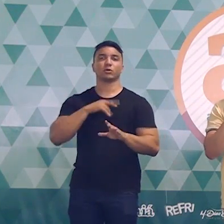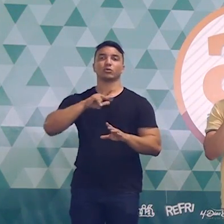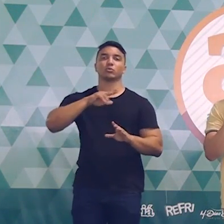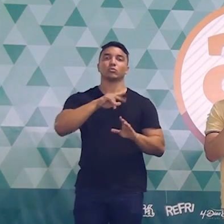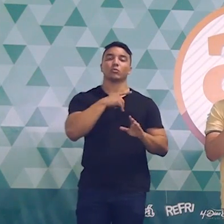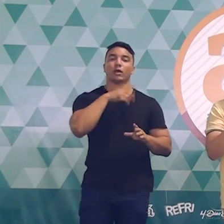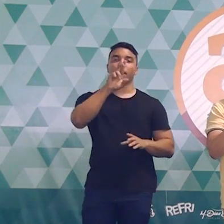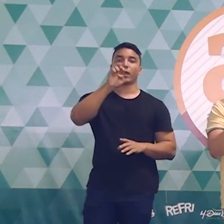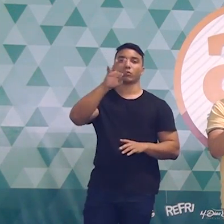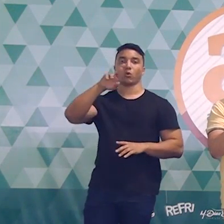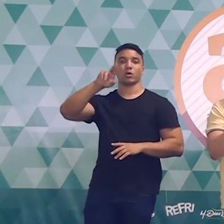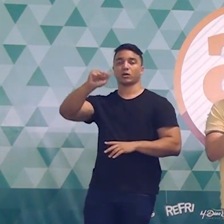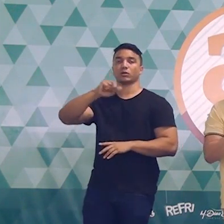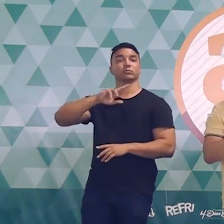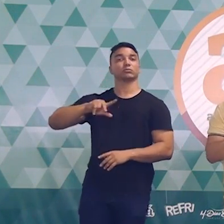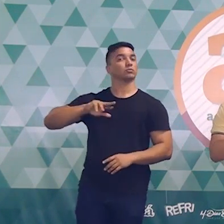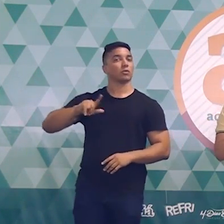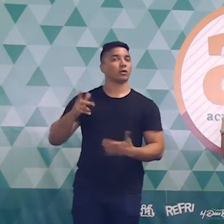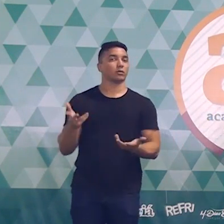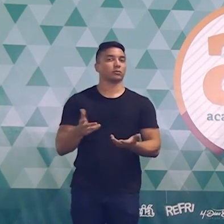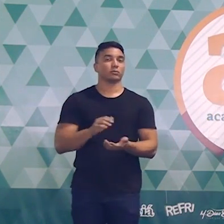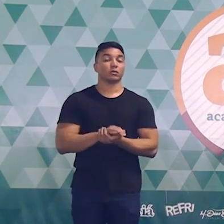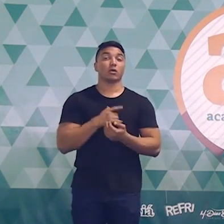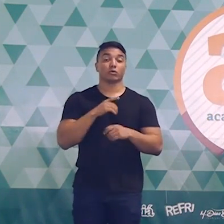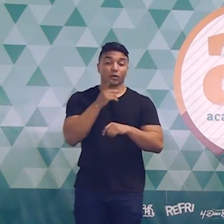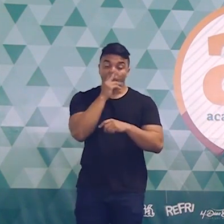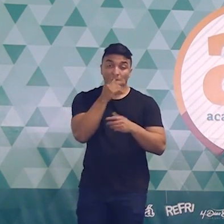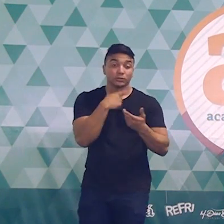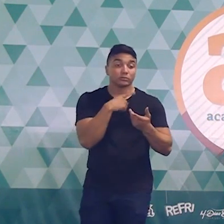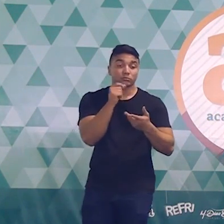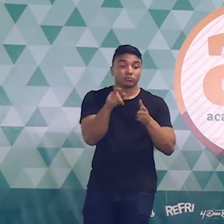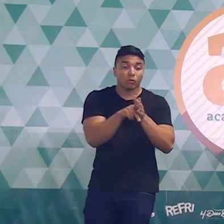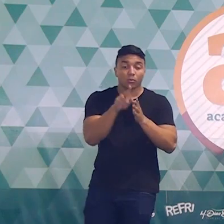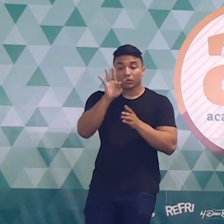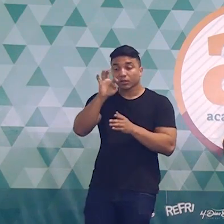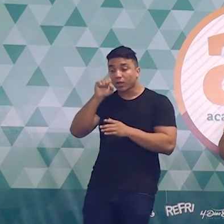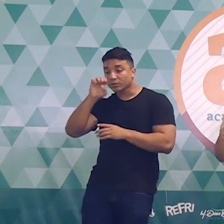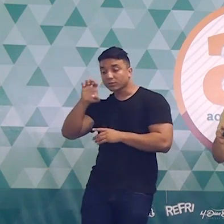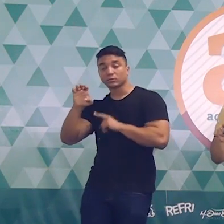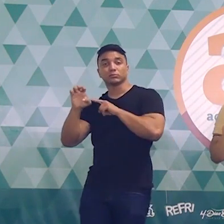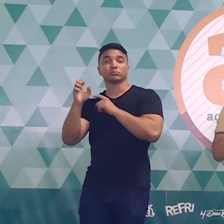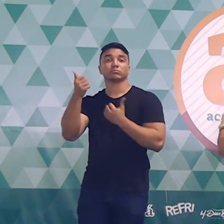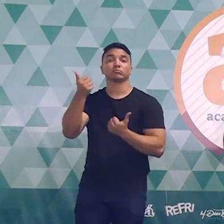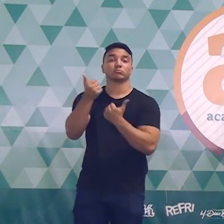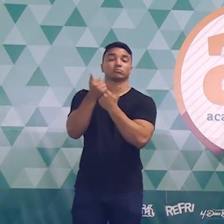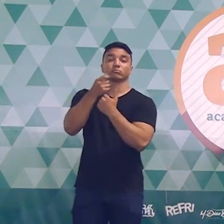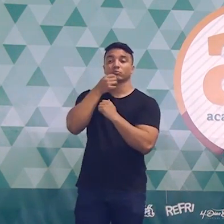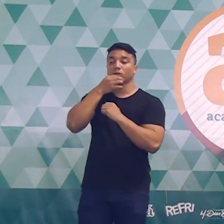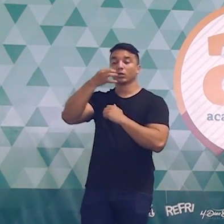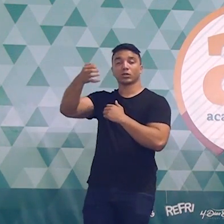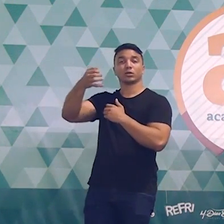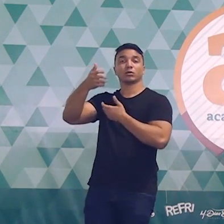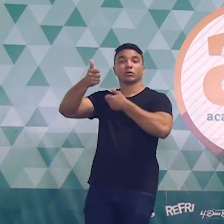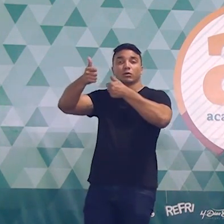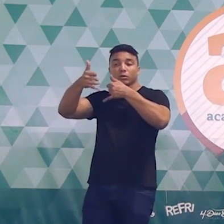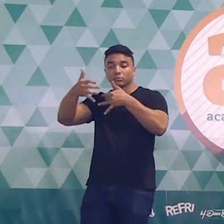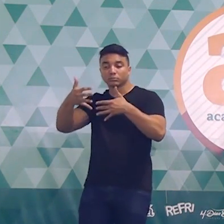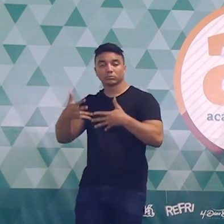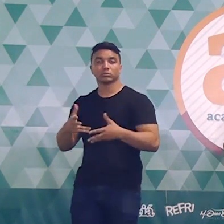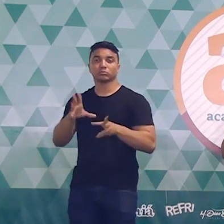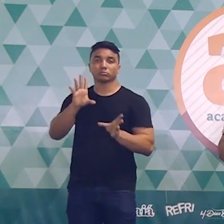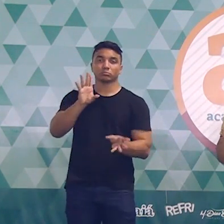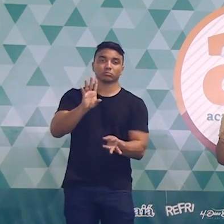de retórica, de quem fala mais bonito não. É concurso de quem sustenta uma tese, argumenta, usa um